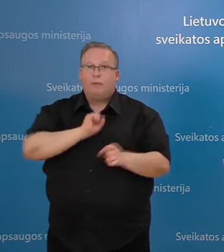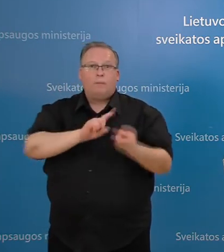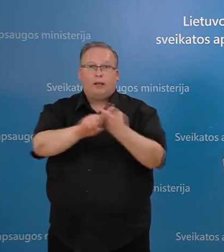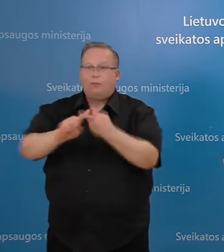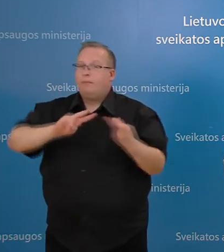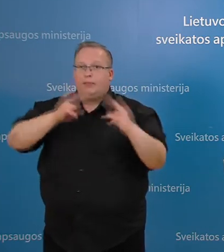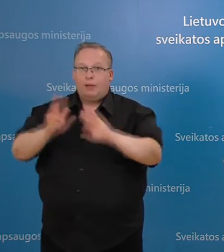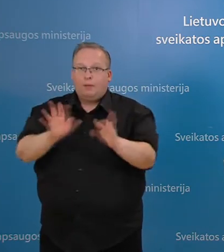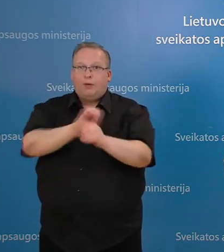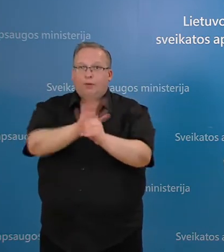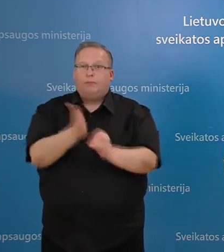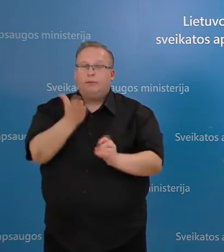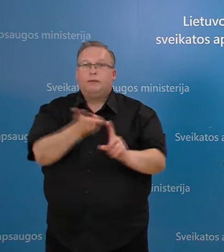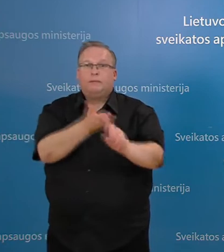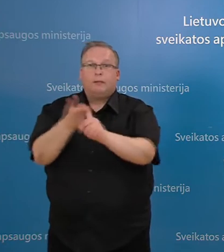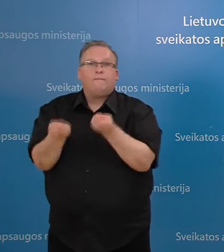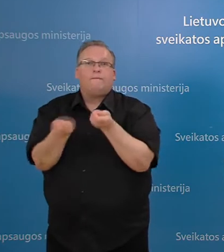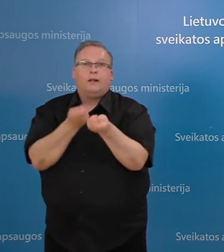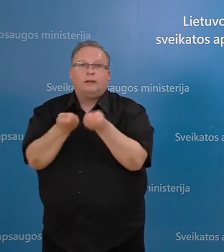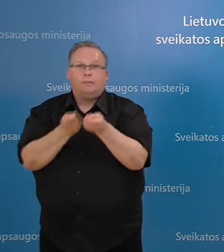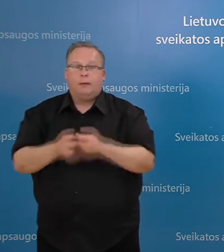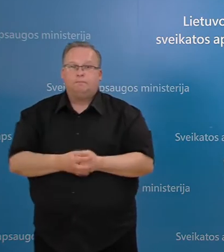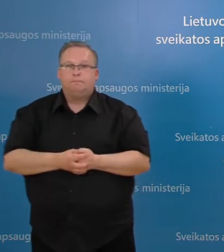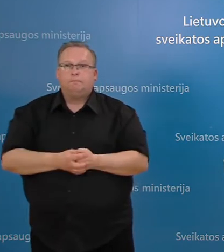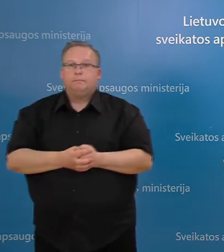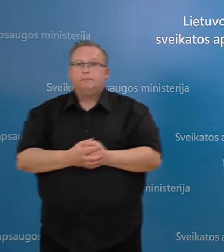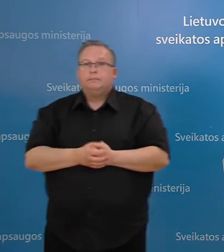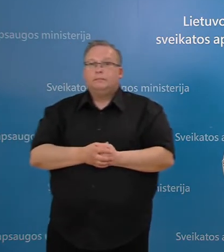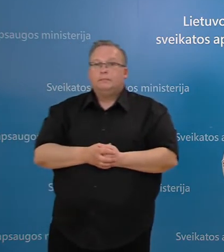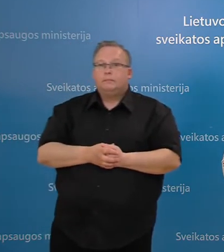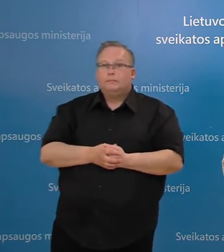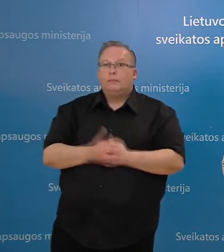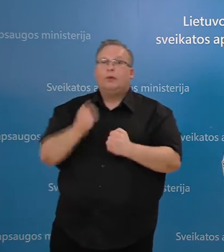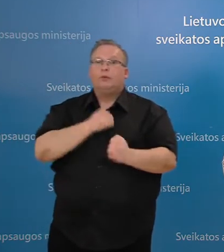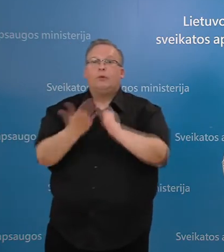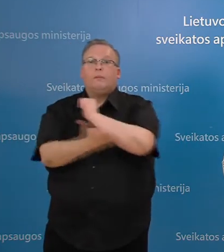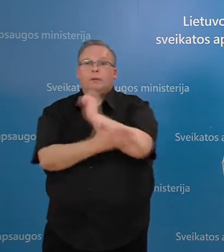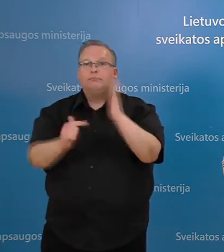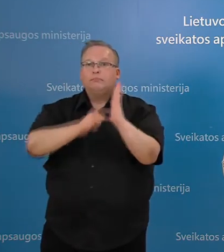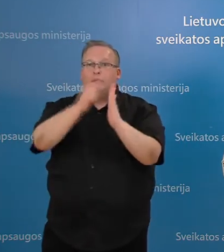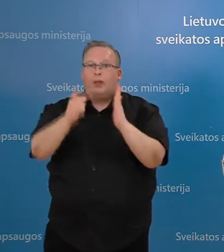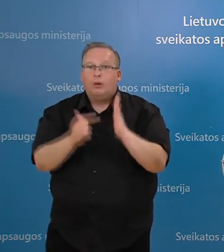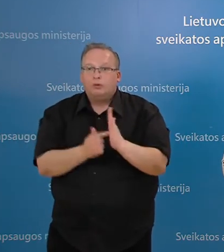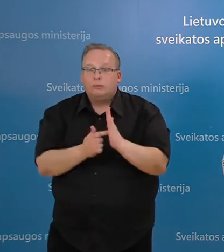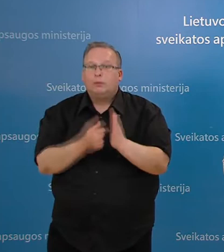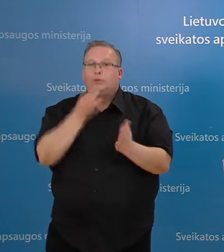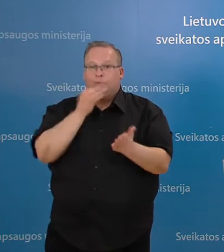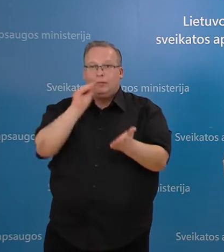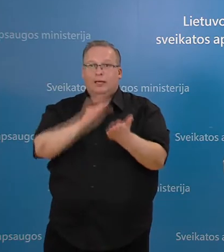nepakistų COVID-19 infekcijos valdymo prasme. Taigi turime ir paskutinį klausimą, jis šiek tiek